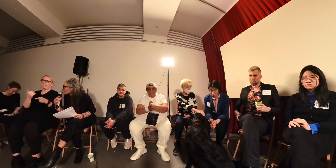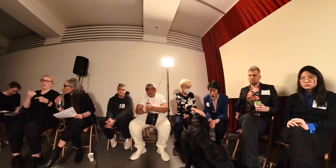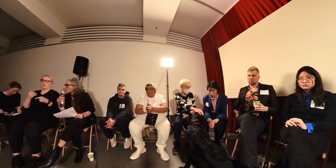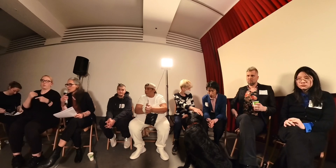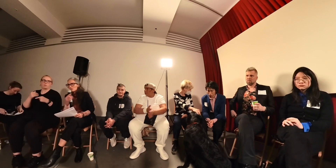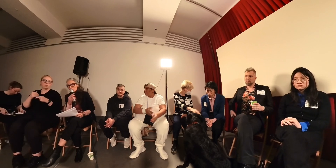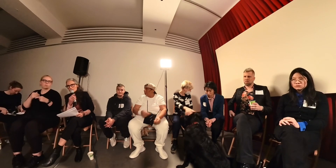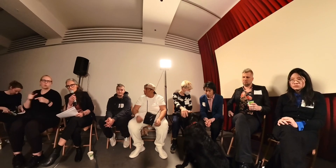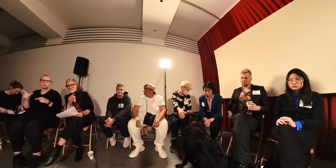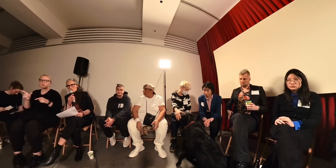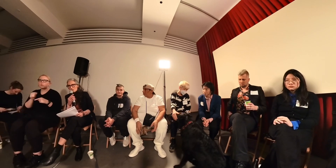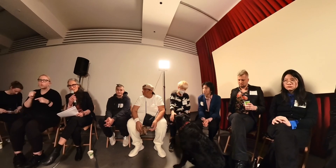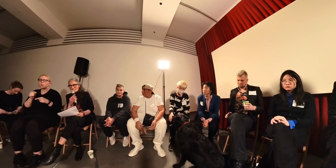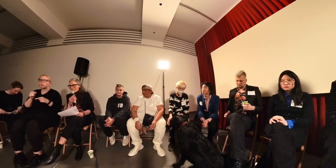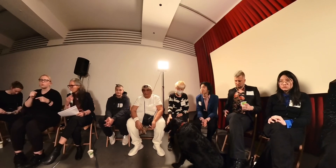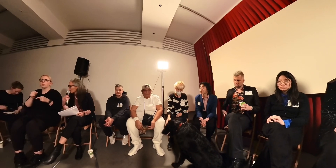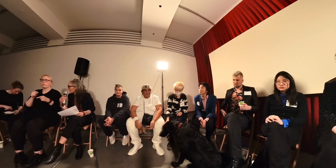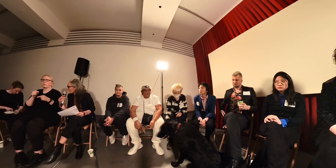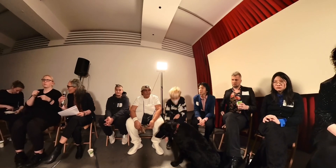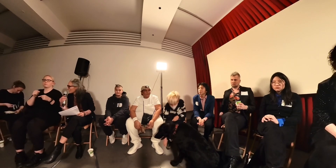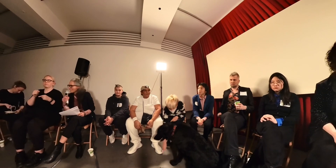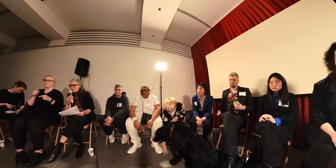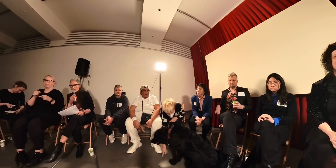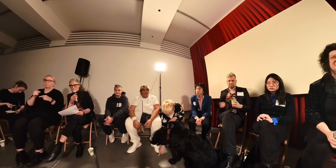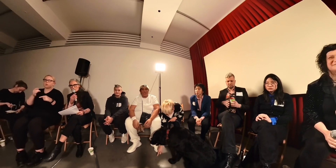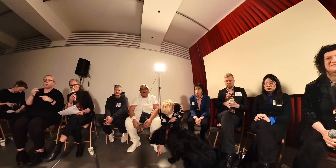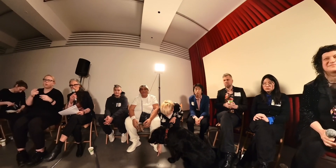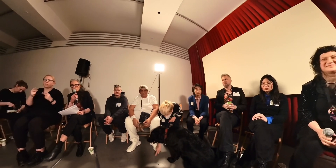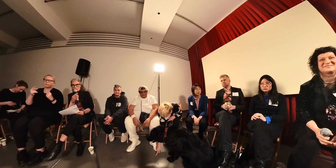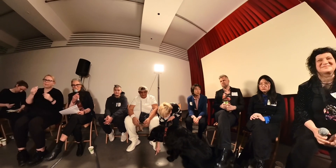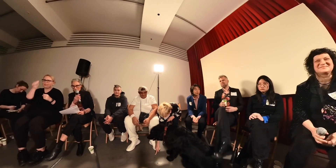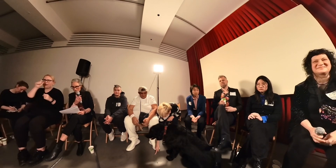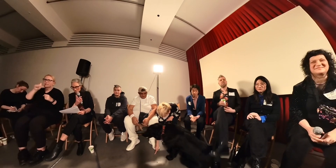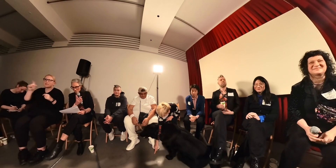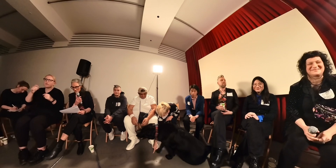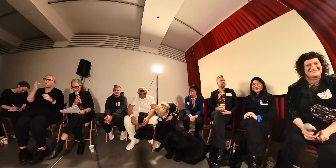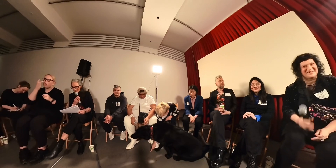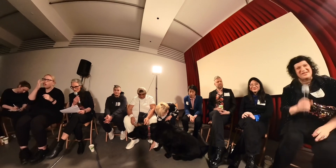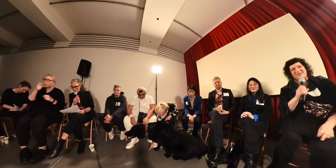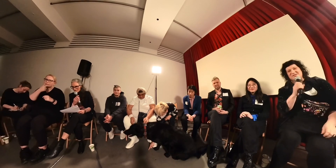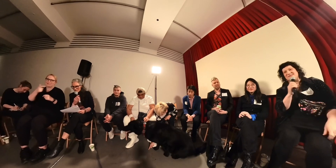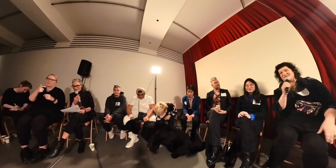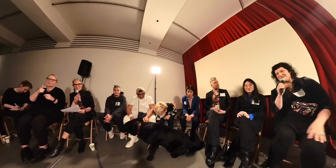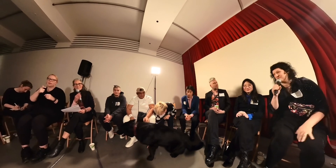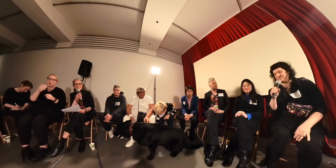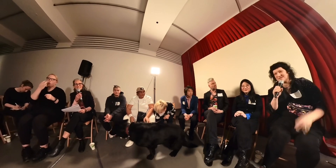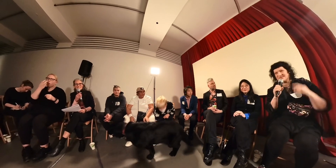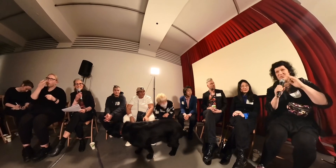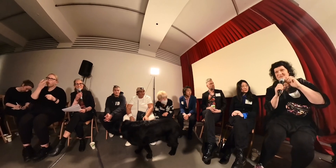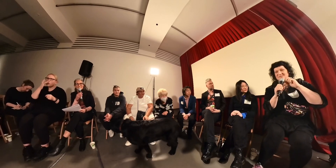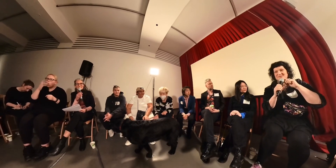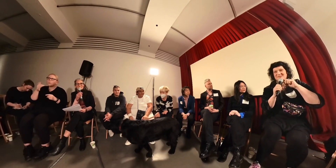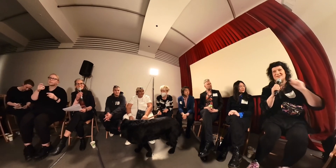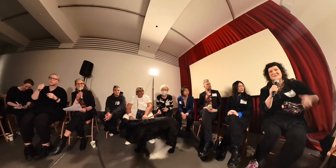kteří nevíte, tak v romštině znamená romští černí panteři. Úplně super cool jméno. Což je teda...